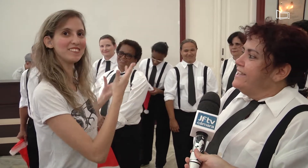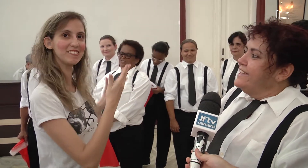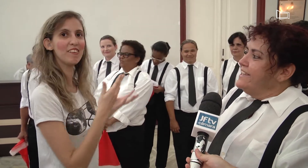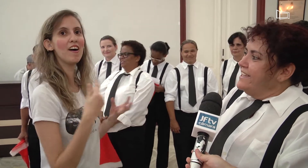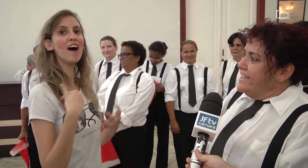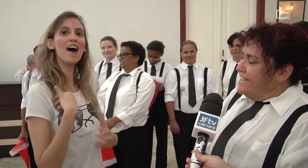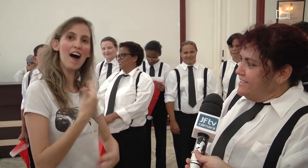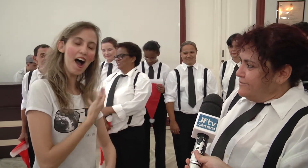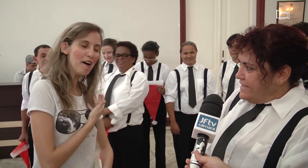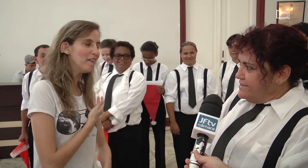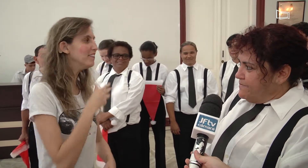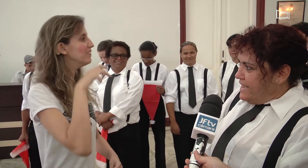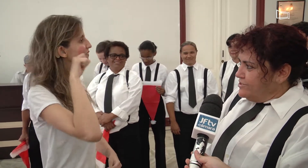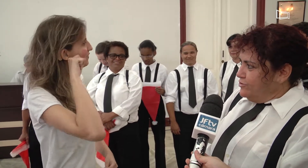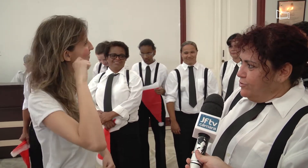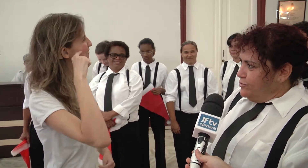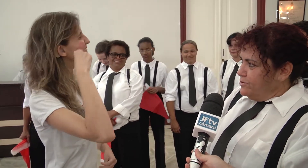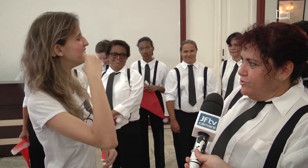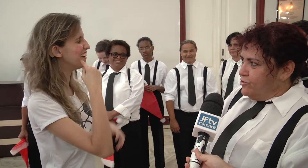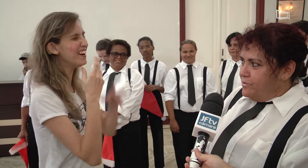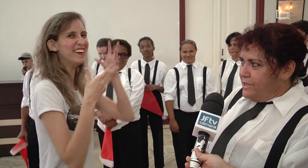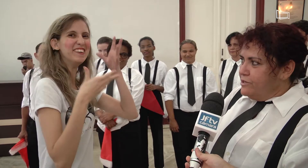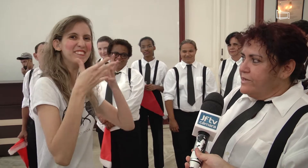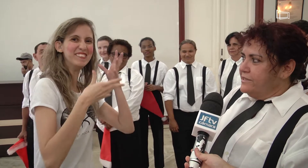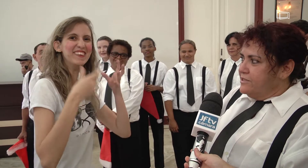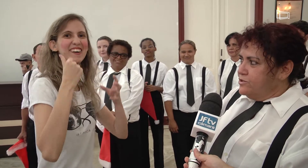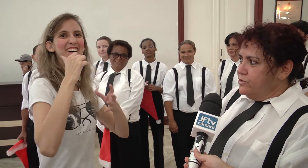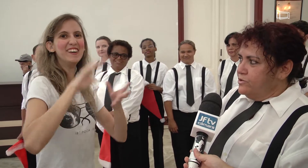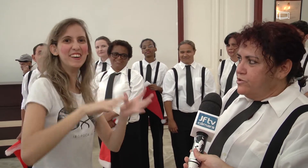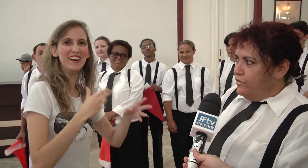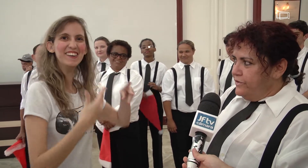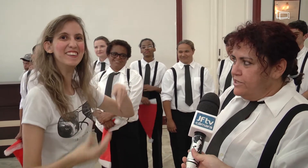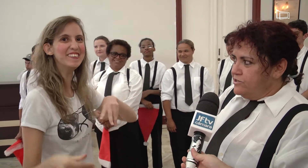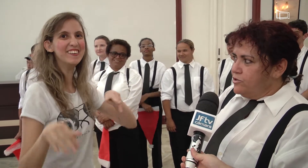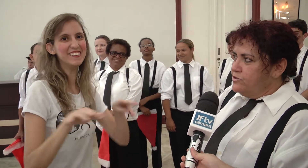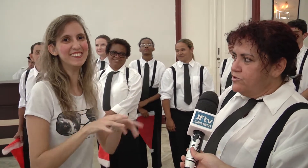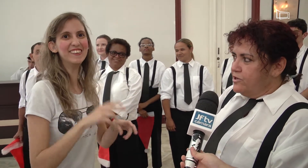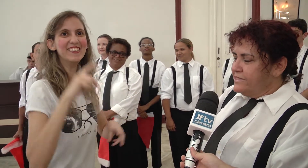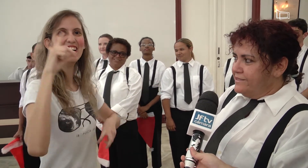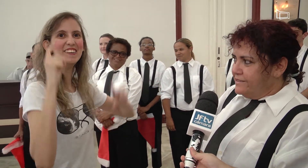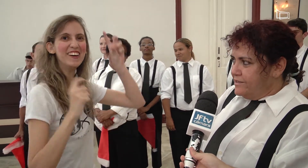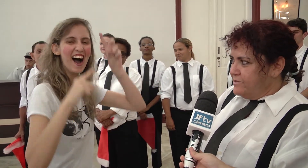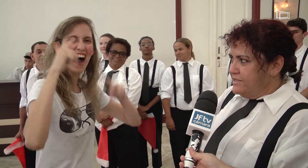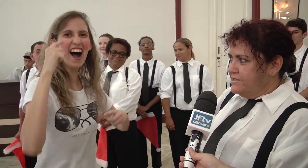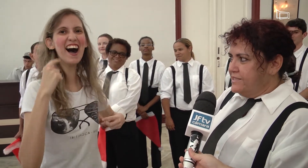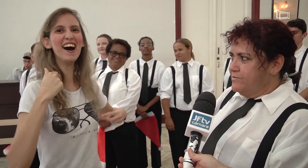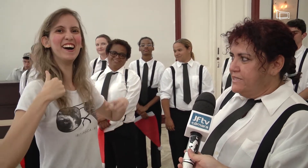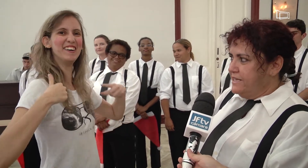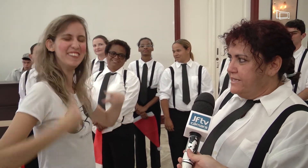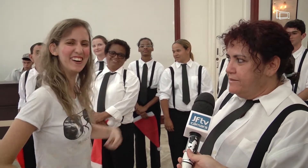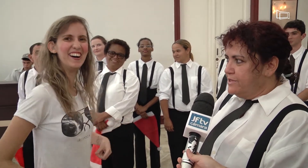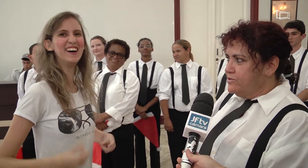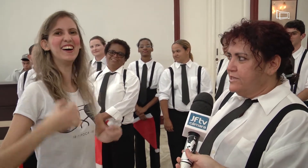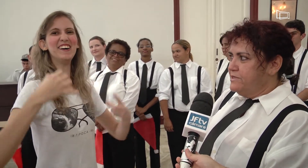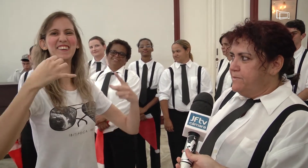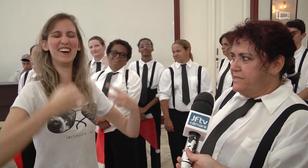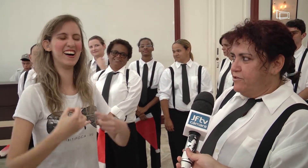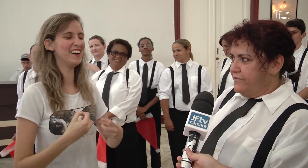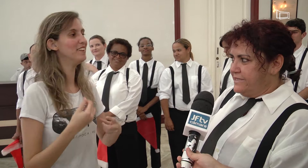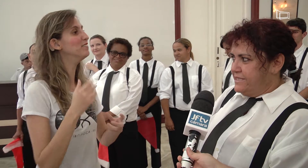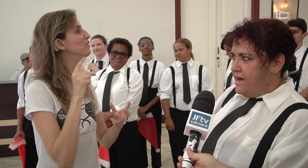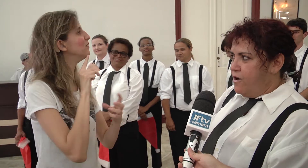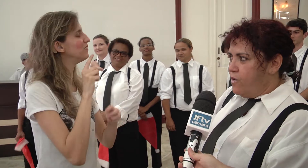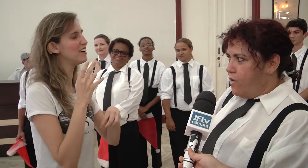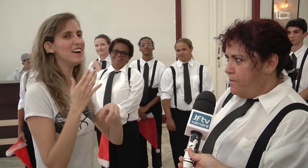porque eles fazem parte do grupo junto comigo. Aqui tem surdos e ouvintes. Todos nós cantamos e dançamos em libras, usamos